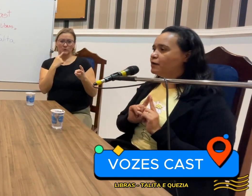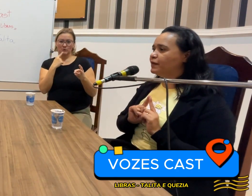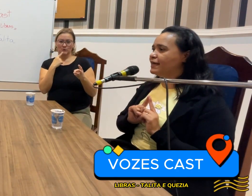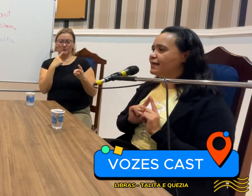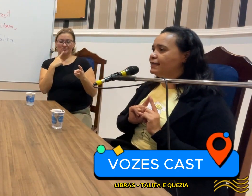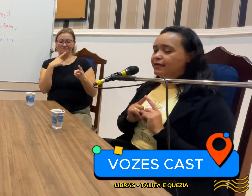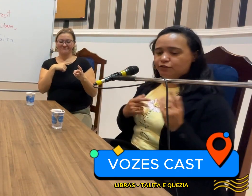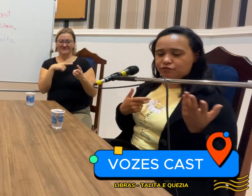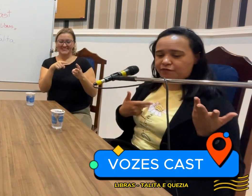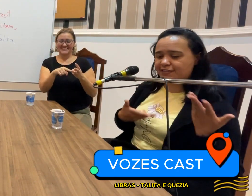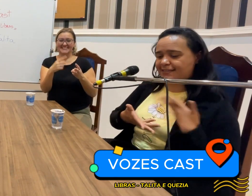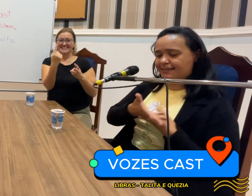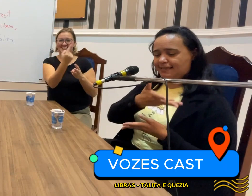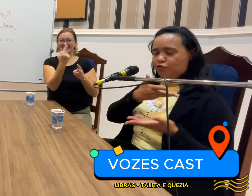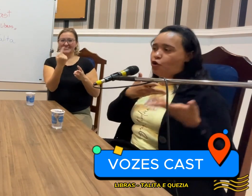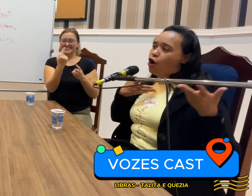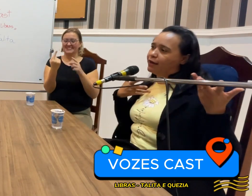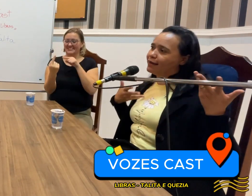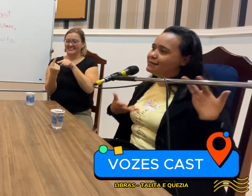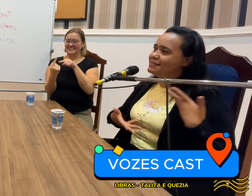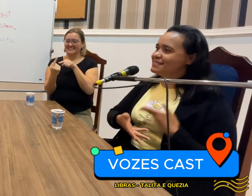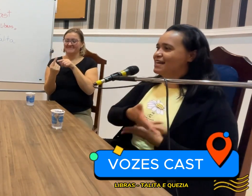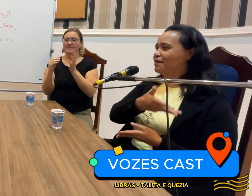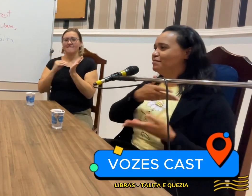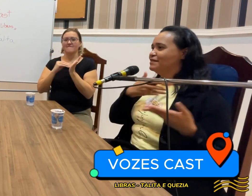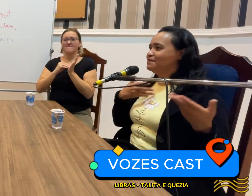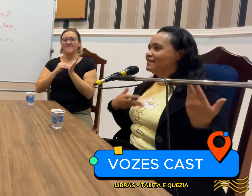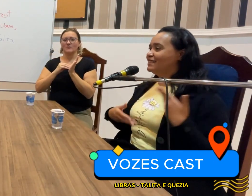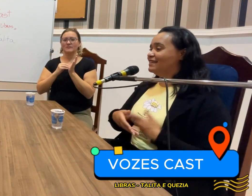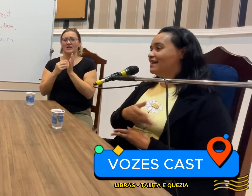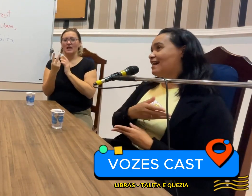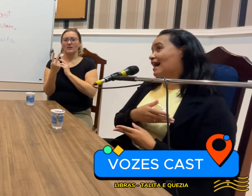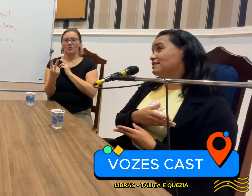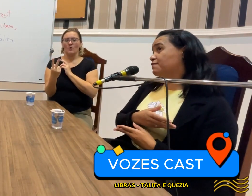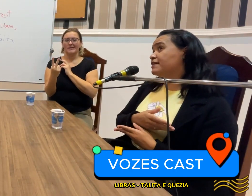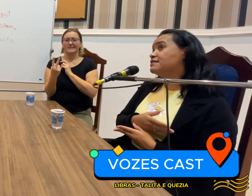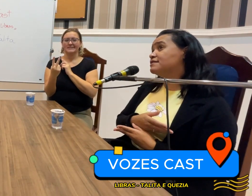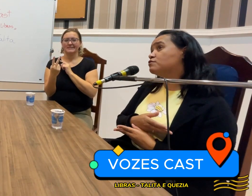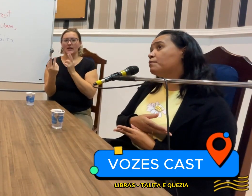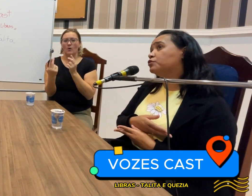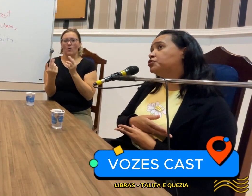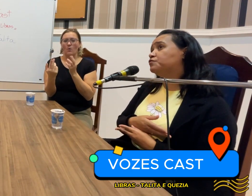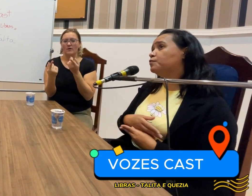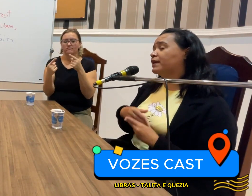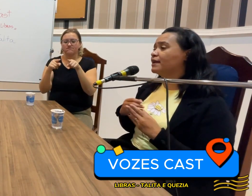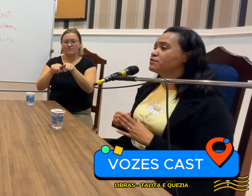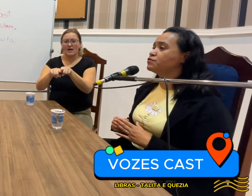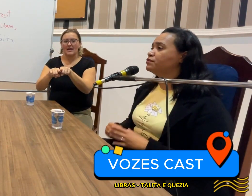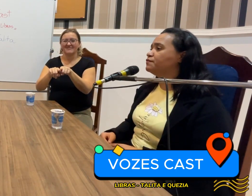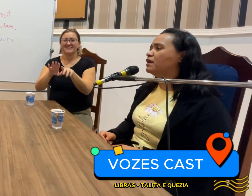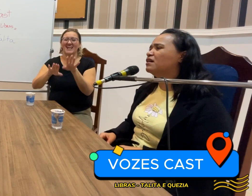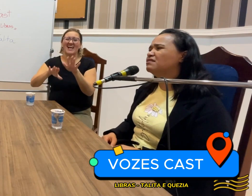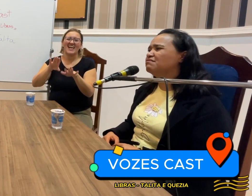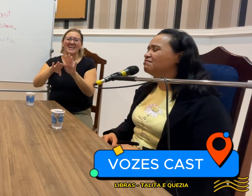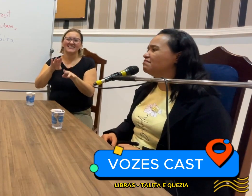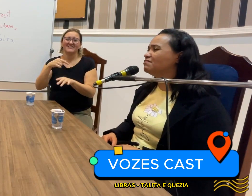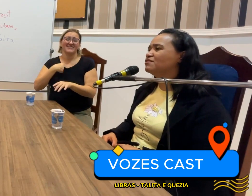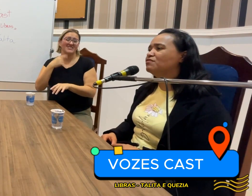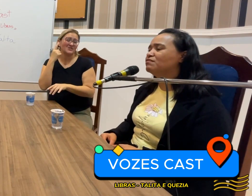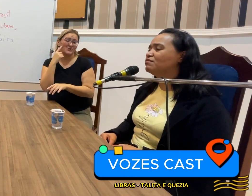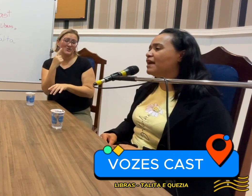um par para ele fazer essa troca, sabe? Isso. Às vezes isso é motivo para aquele surdo falar: